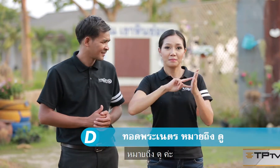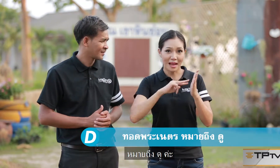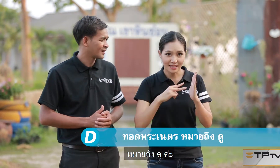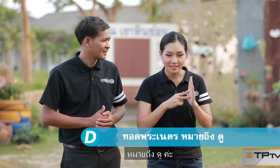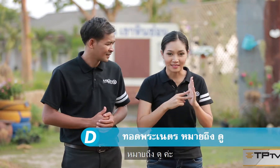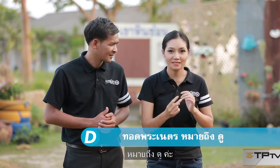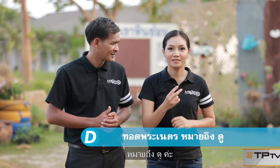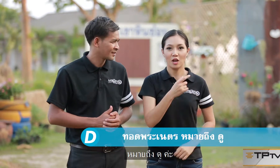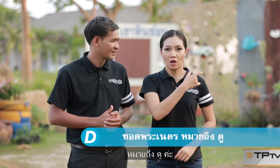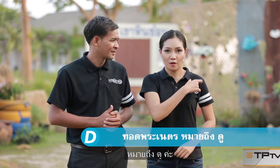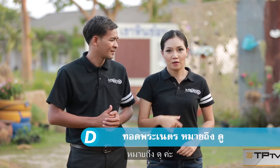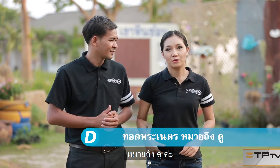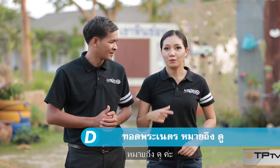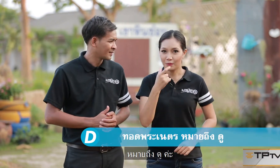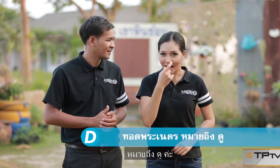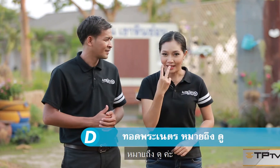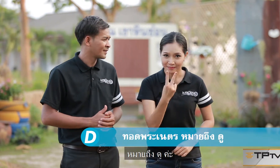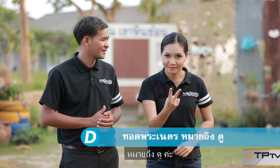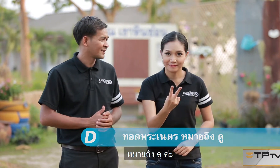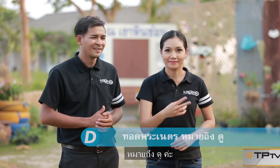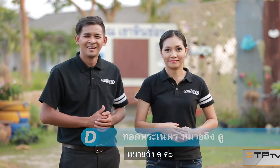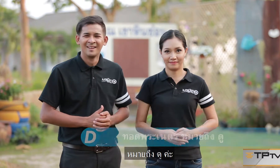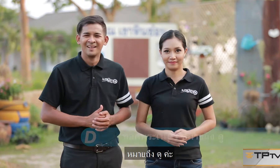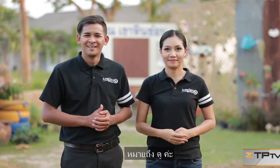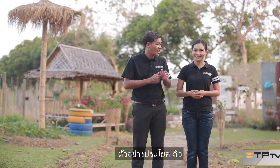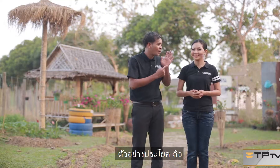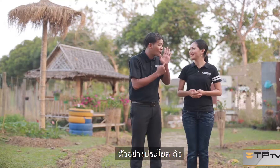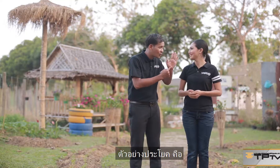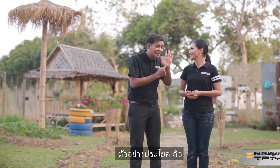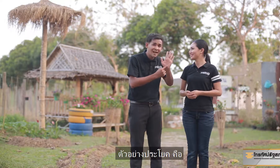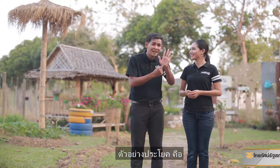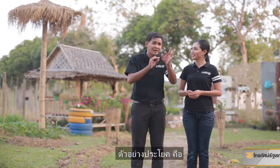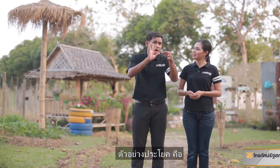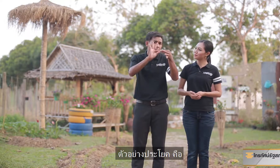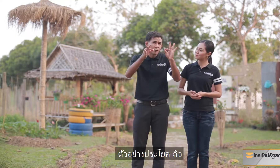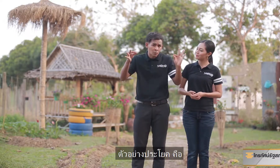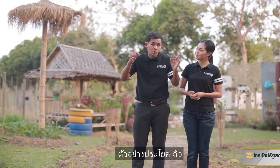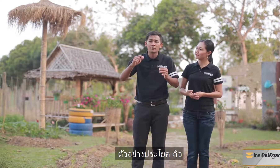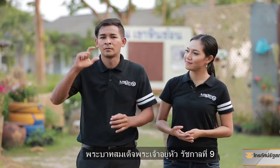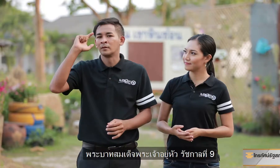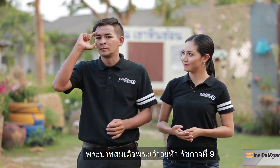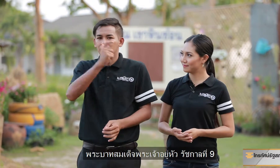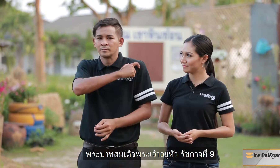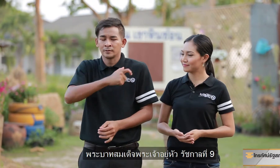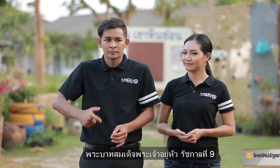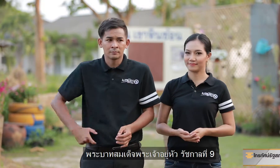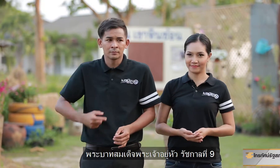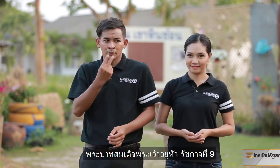หมายถึงดูค่ะ ตัวอย่างประโยคคือพระบาทสมเด็จพระเจ้าอยู่หัว